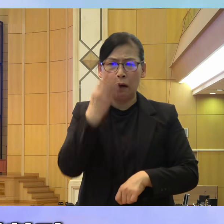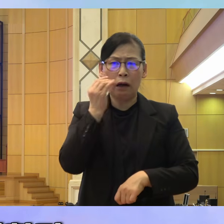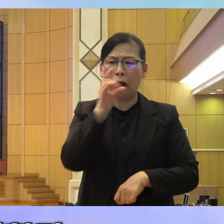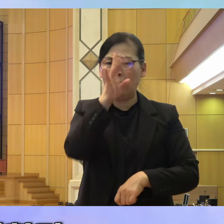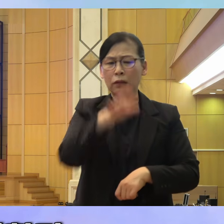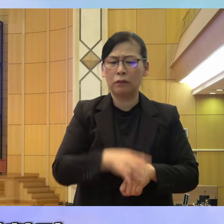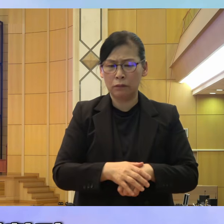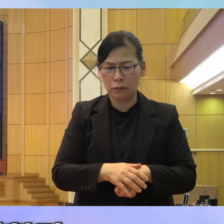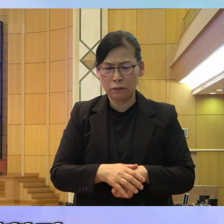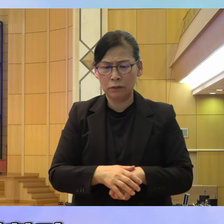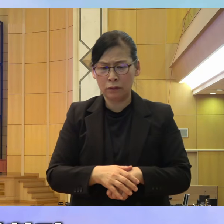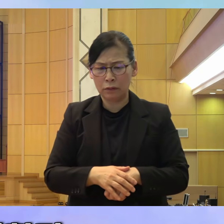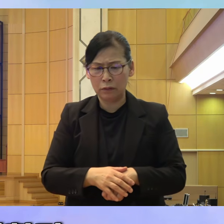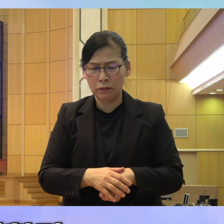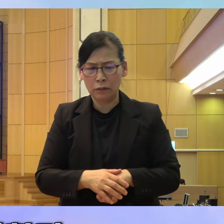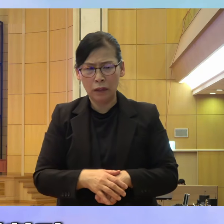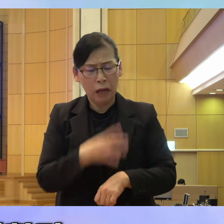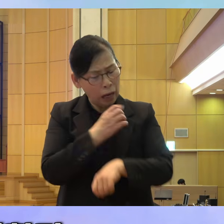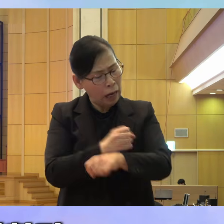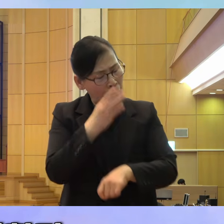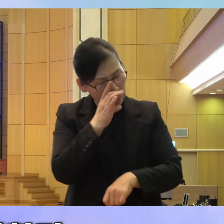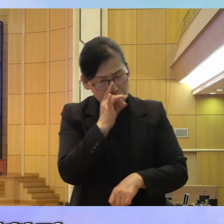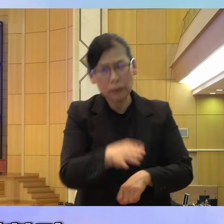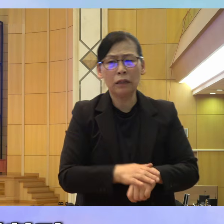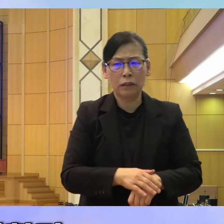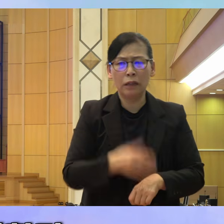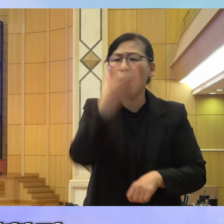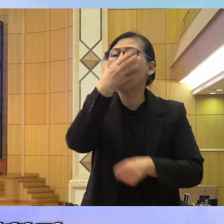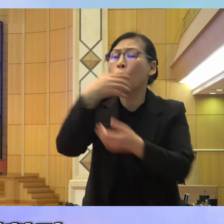보니까 잘 될 턱이 있나? 그러잖아요.